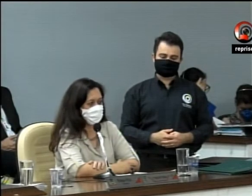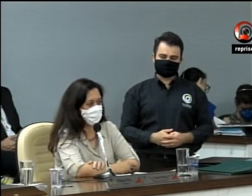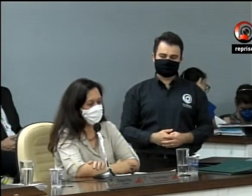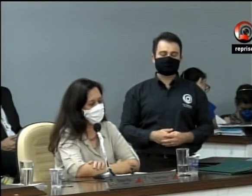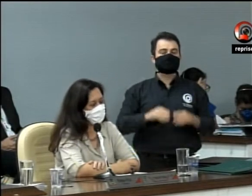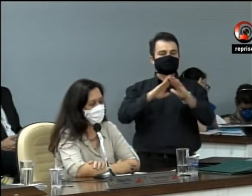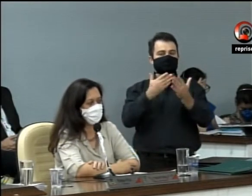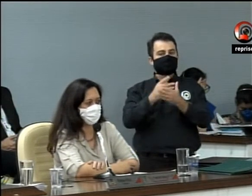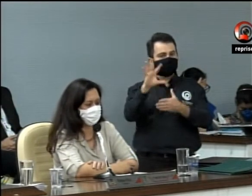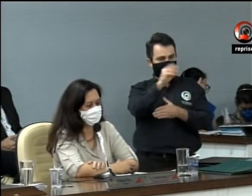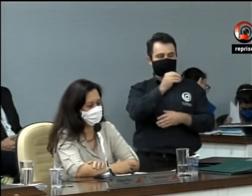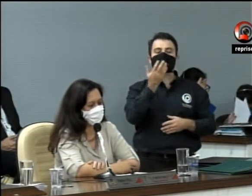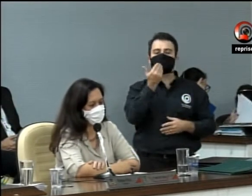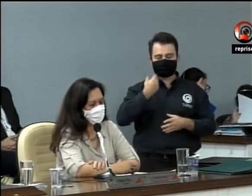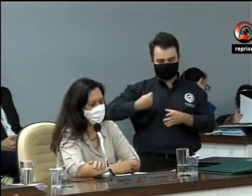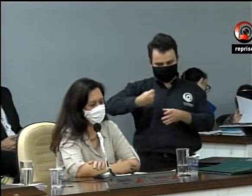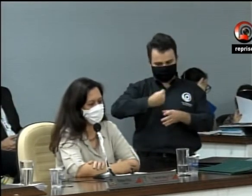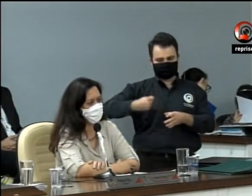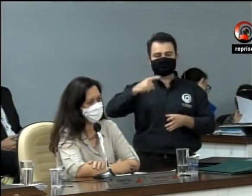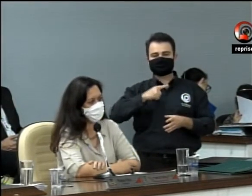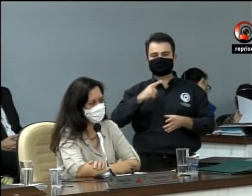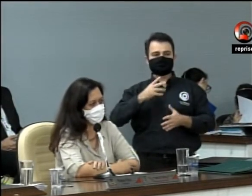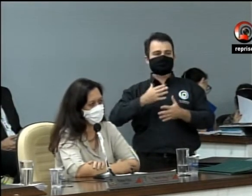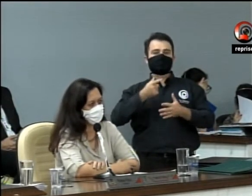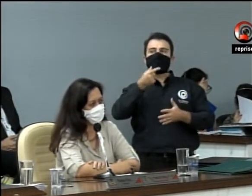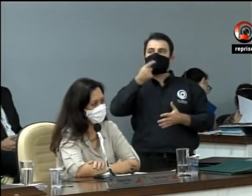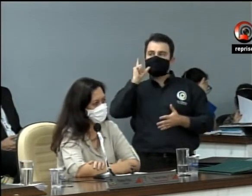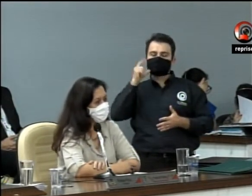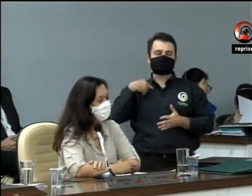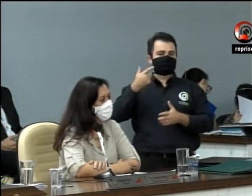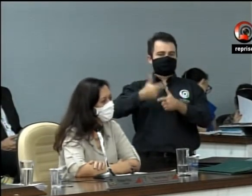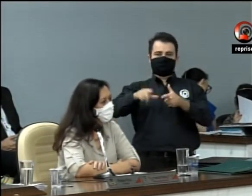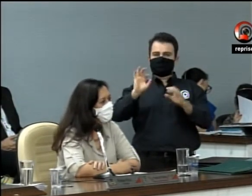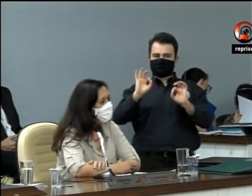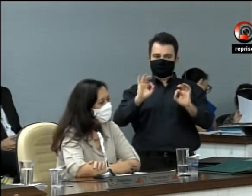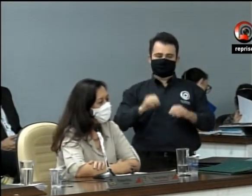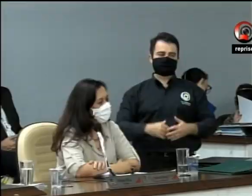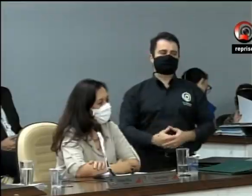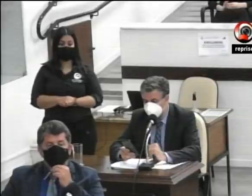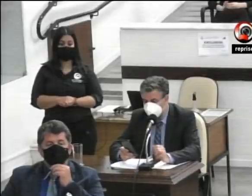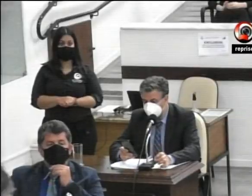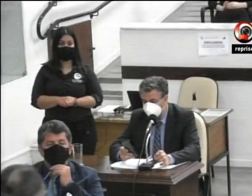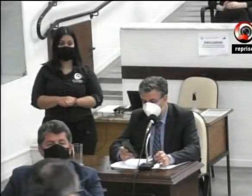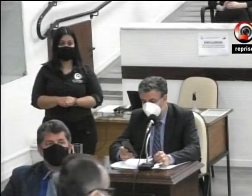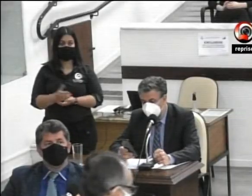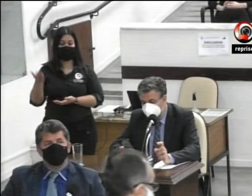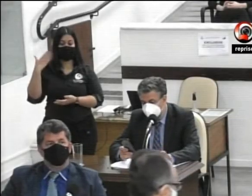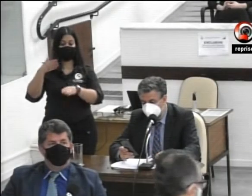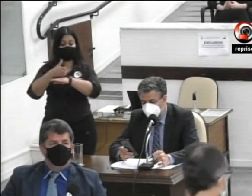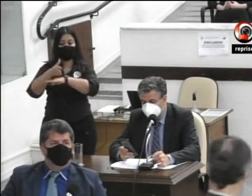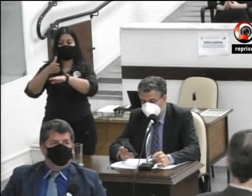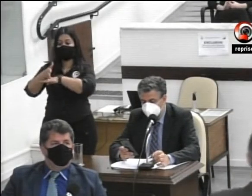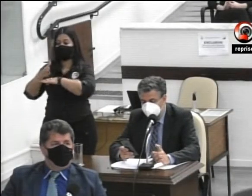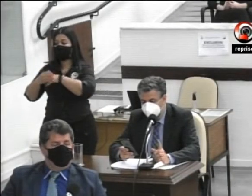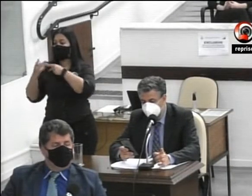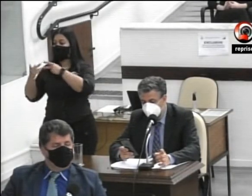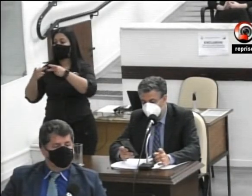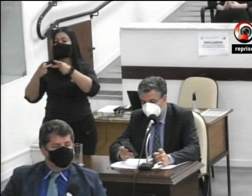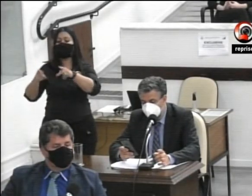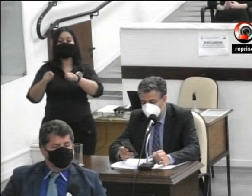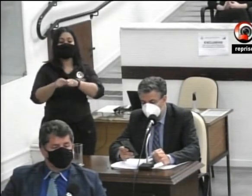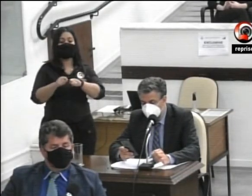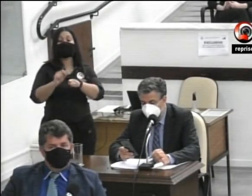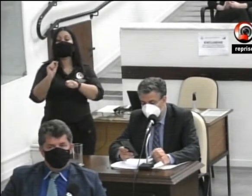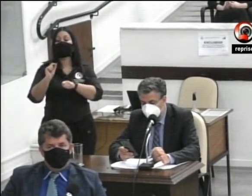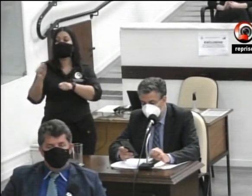Sim. Nós não tivemos nenhuma intercorrência ontem, inclusive, por conta disso. Eu participei de algumas visitas à época, eu percebi que foi instalado o circulador de